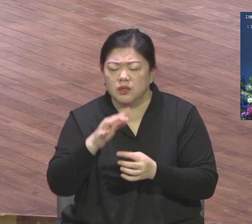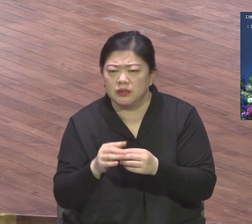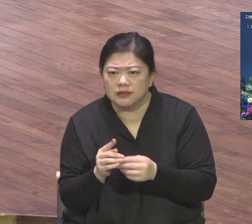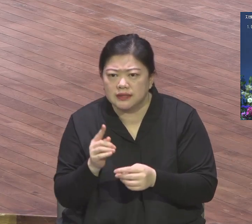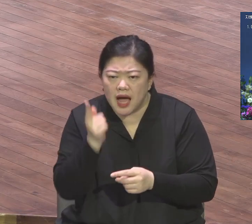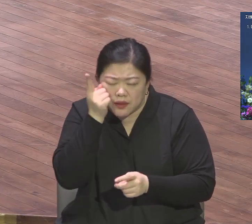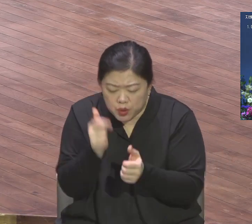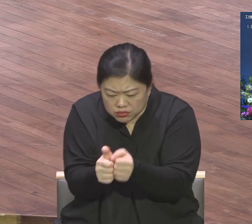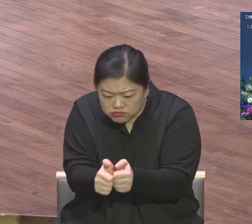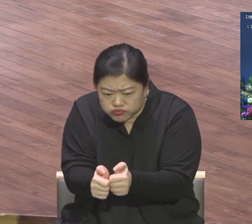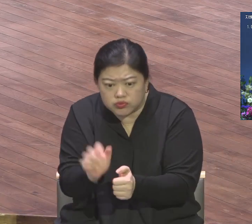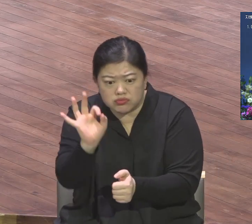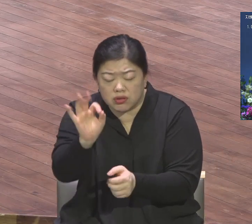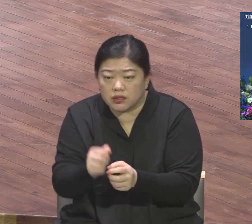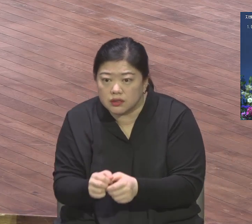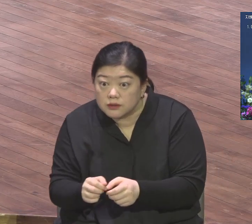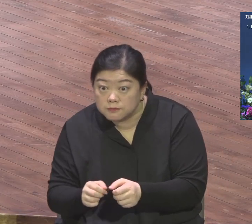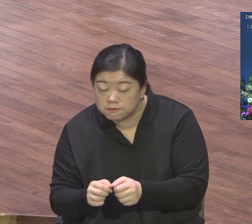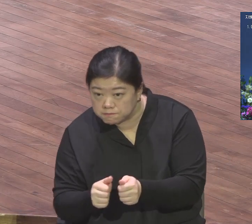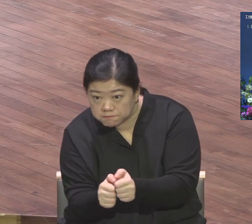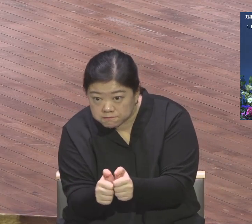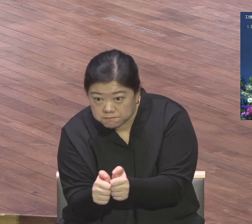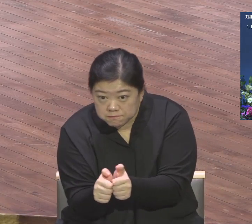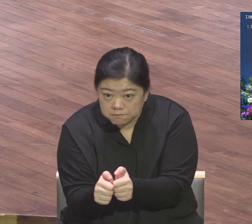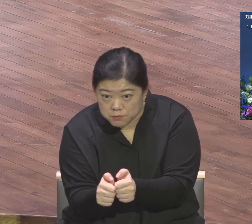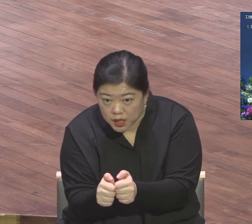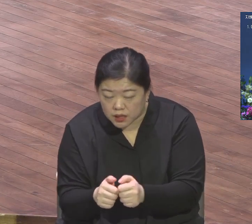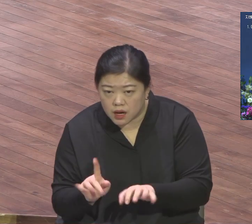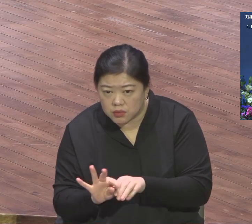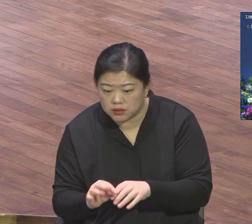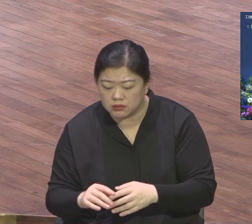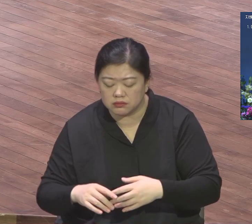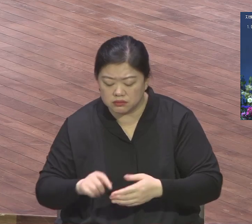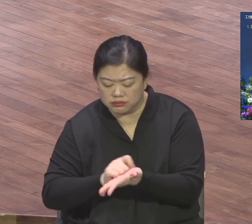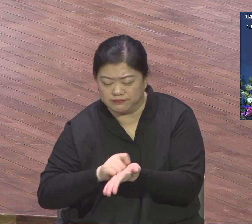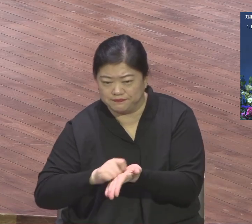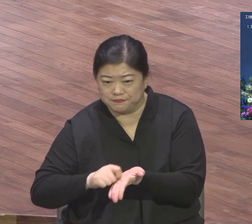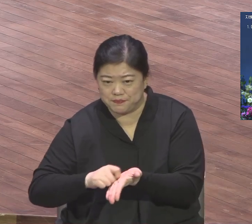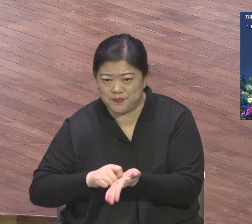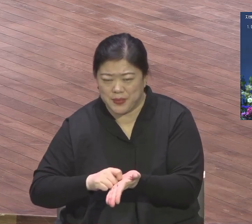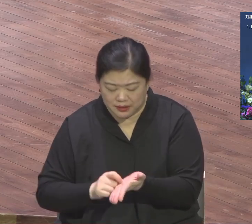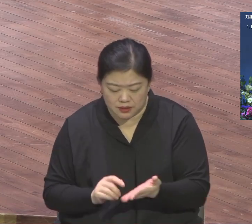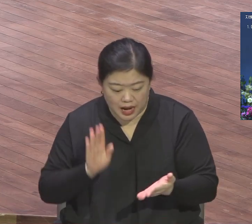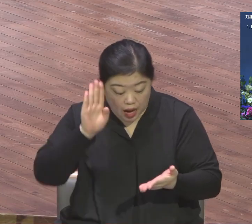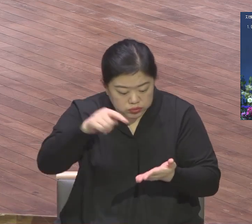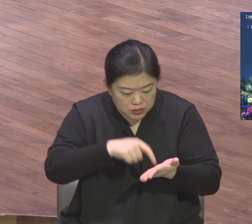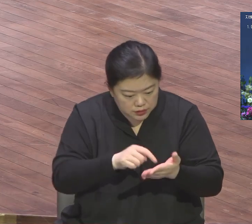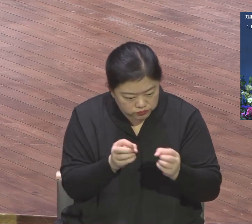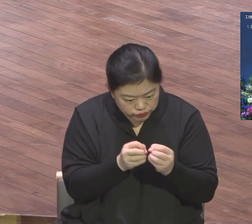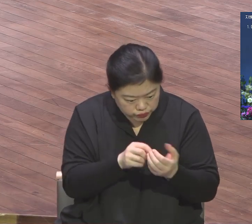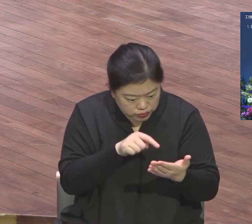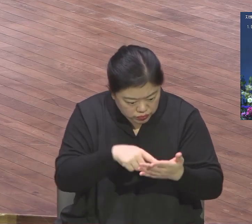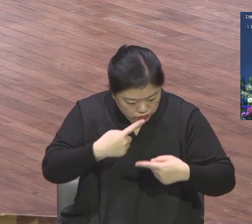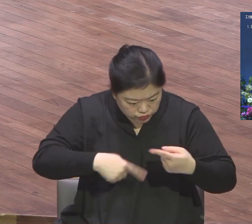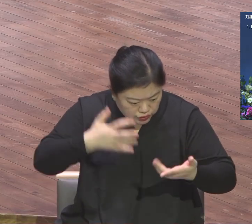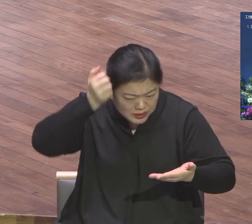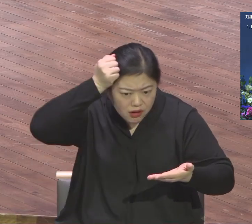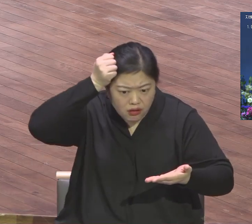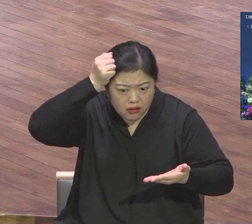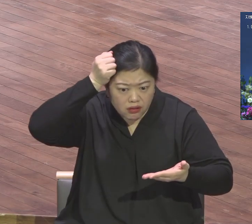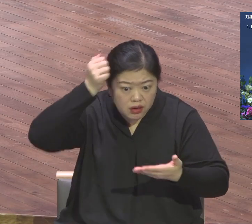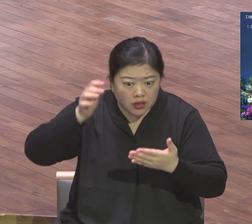거예요. 이것이 마음을 지키는 플랫폼이란 말이에요. 이스라엘 백성들이 삶 속에 생활화되어